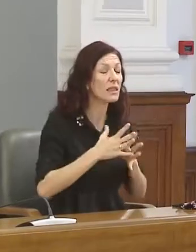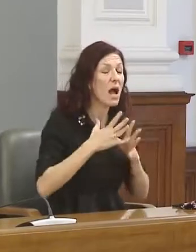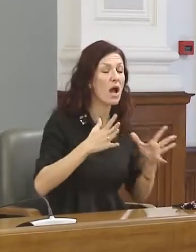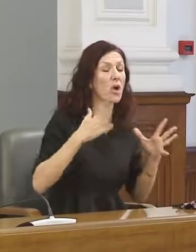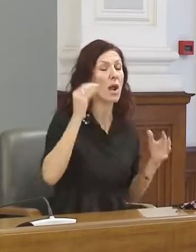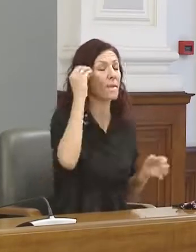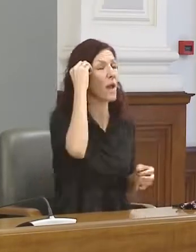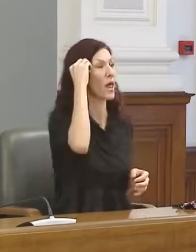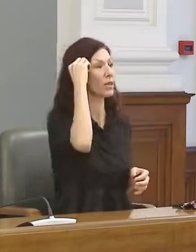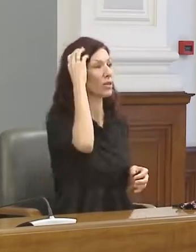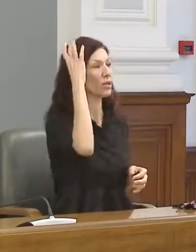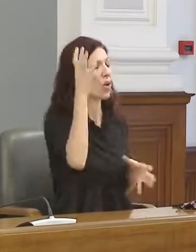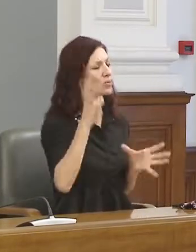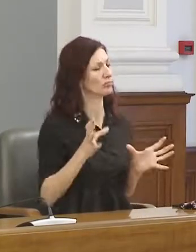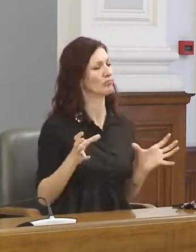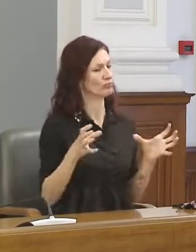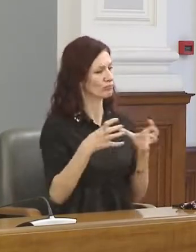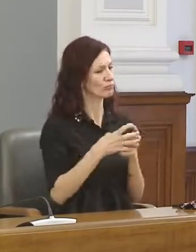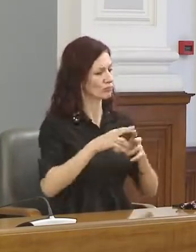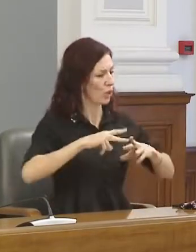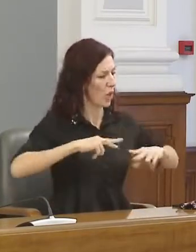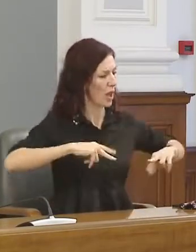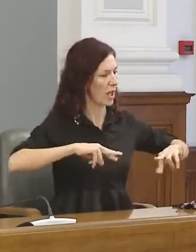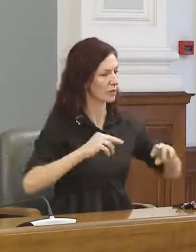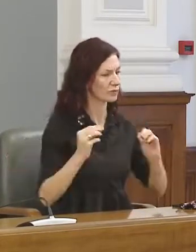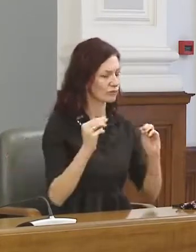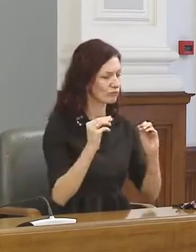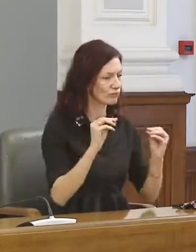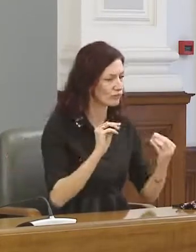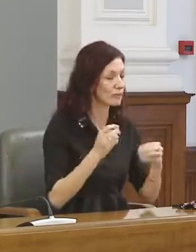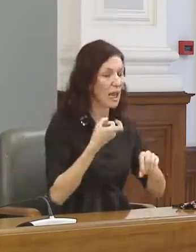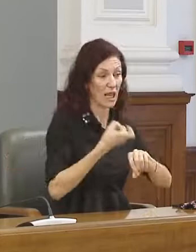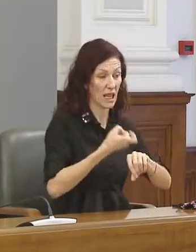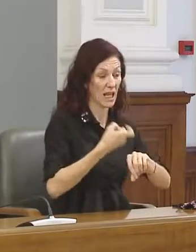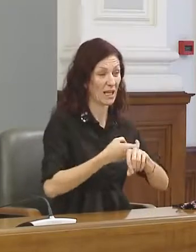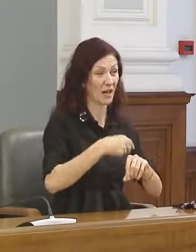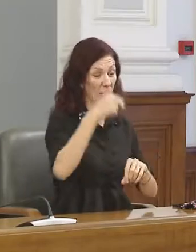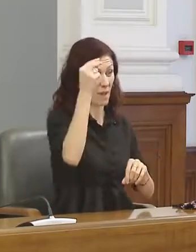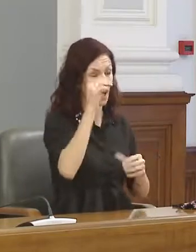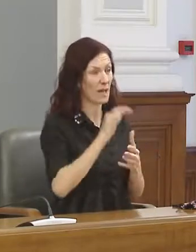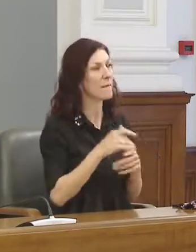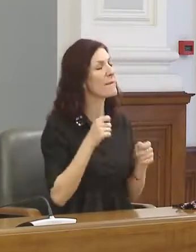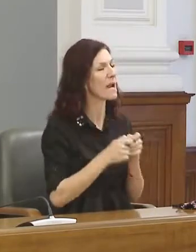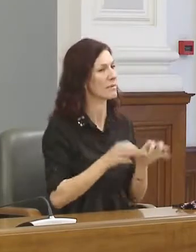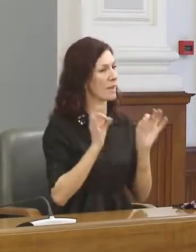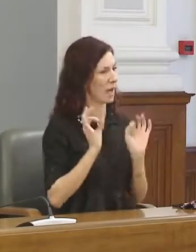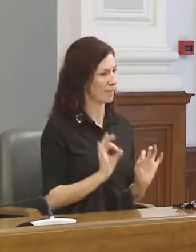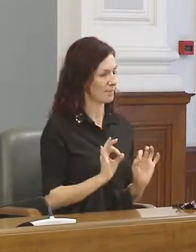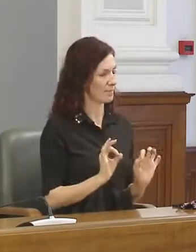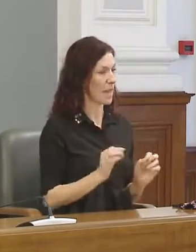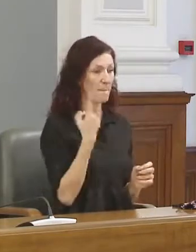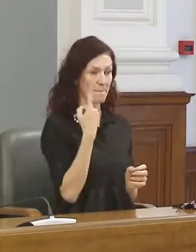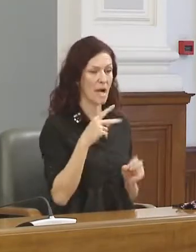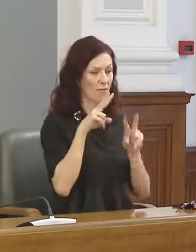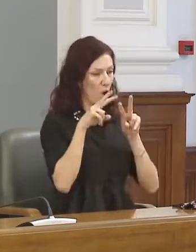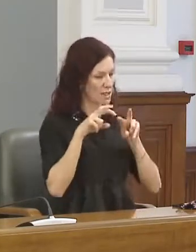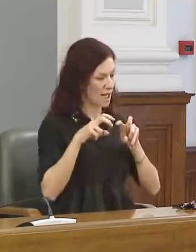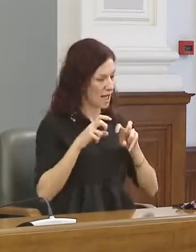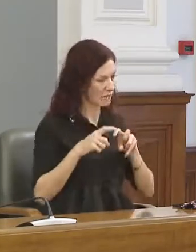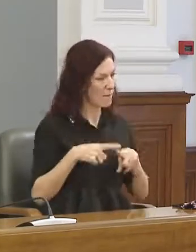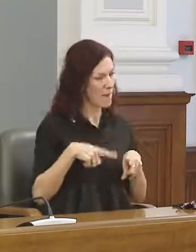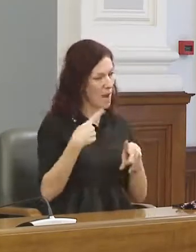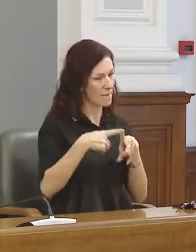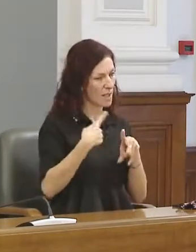научен колектив вирусолози, лекари в страната, правиме следното. Изследваме с материали,